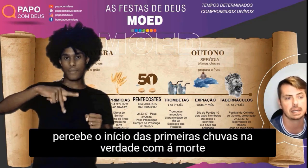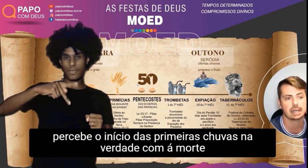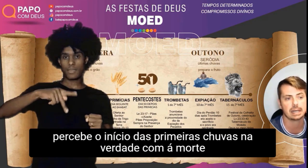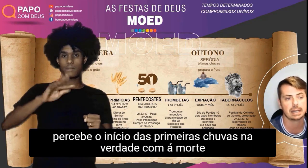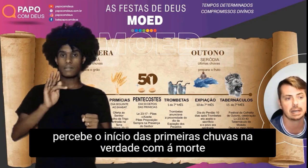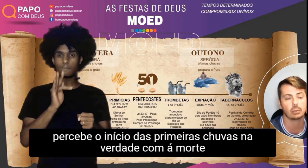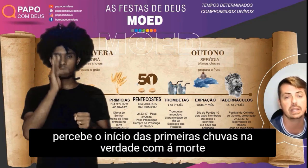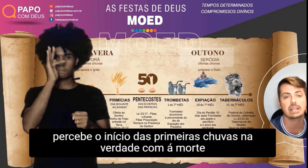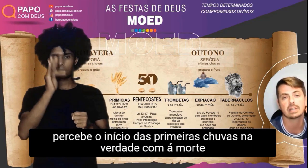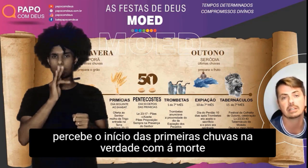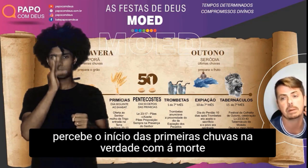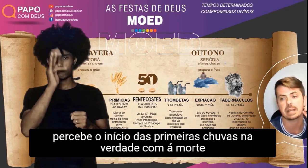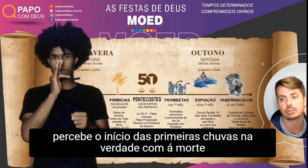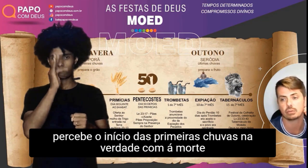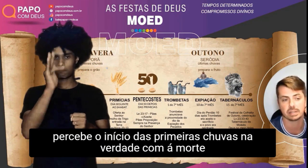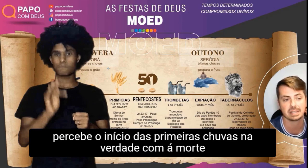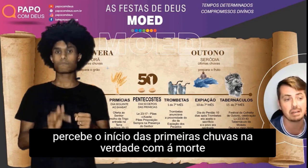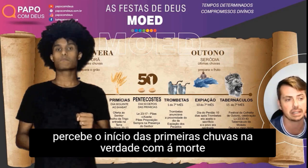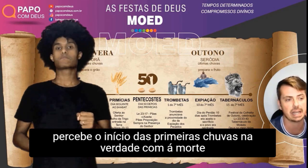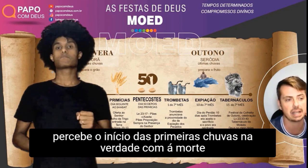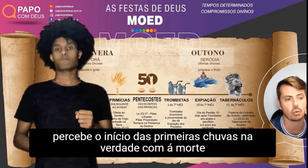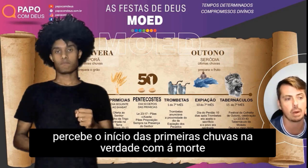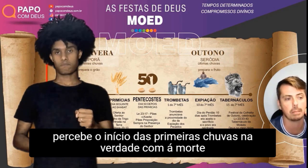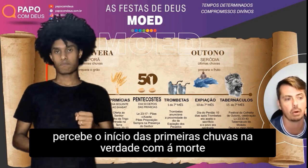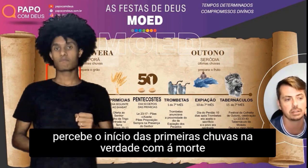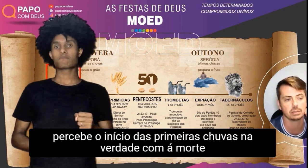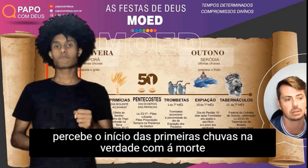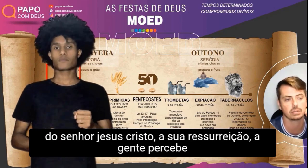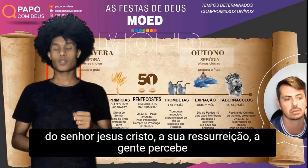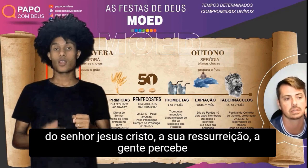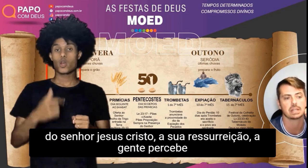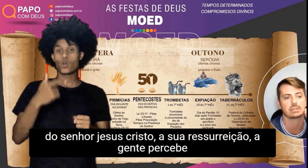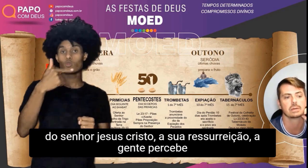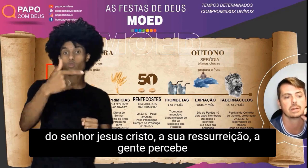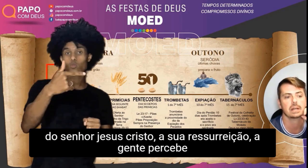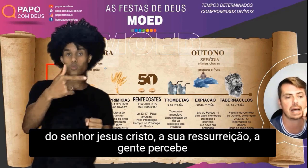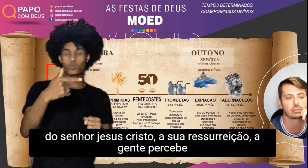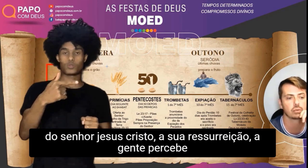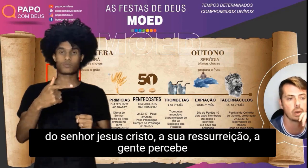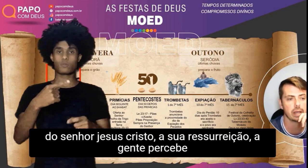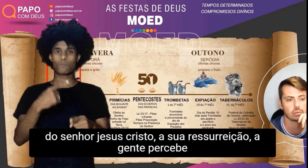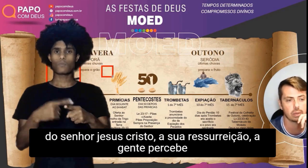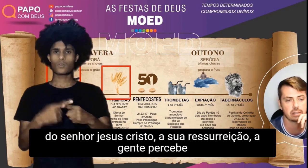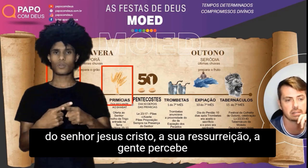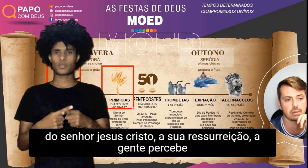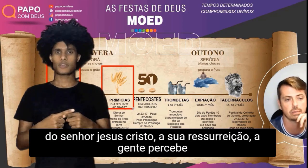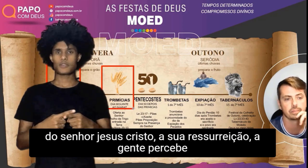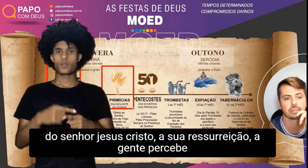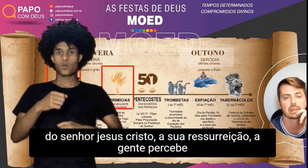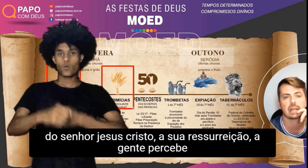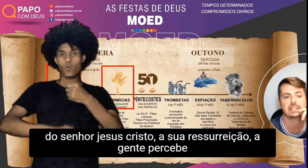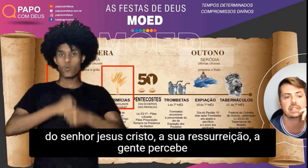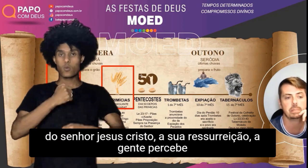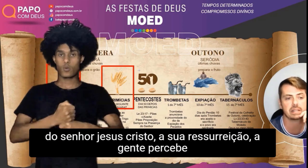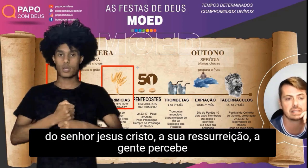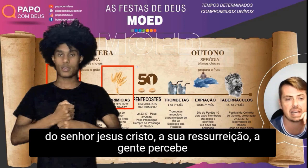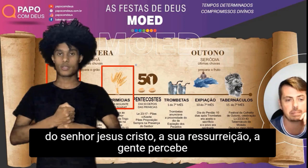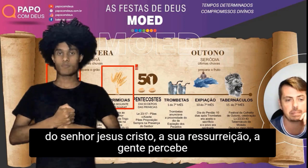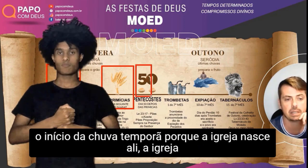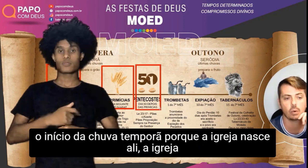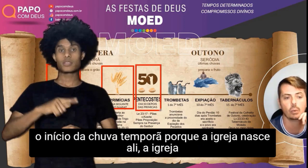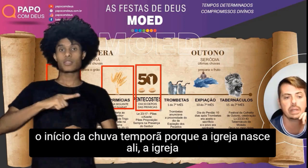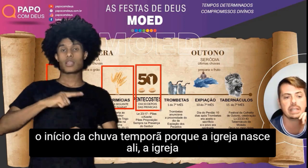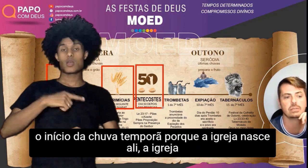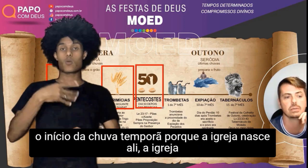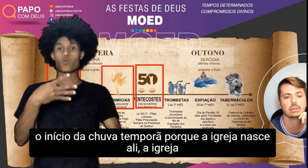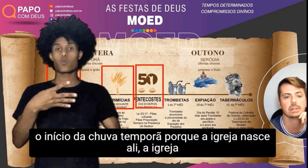percebe o início das primeiras chuvas. Na verdade, com a morte do Senhor Jesus Cristo, a sua ressurreição, a gente